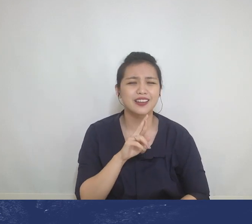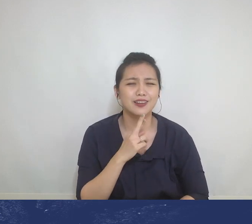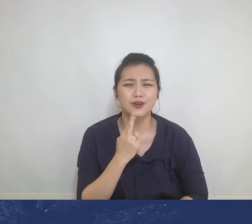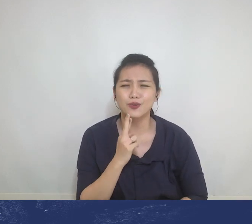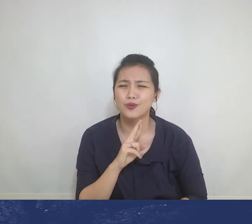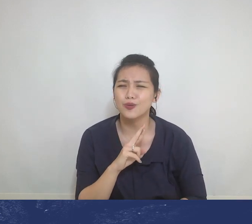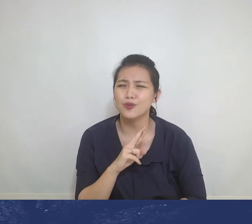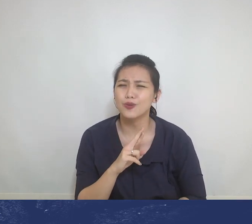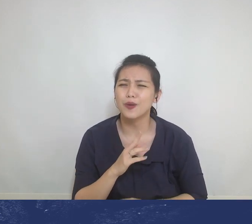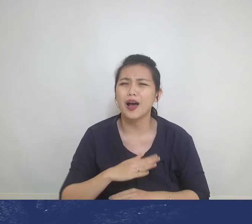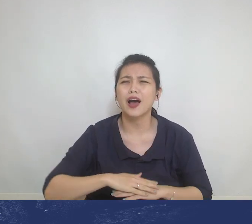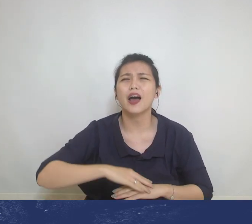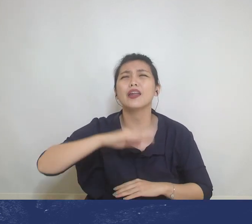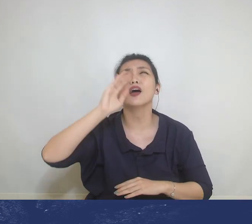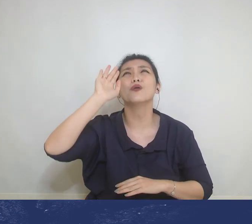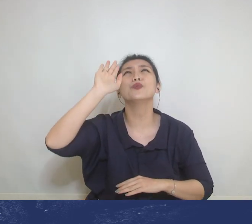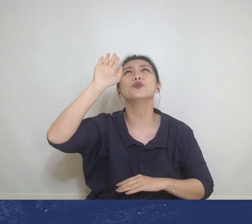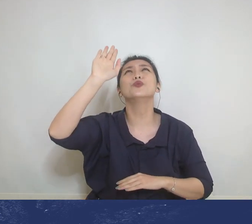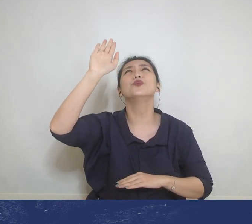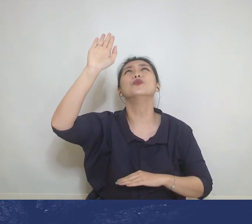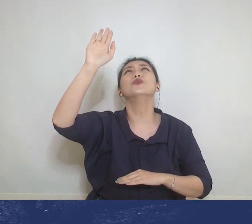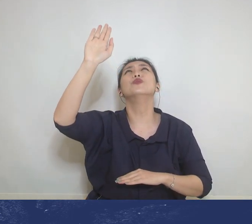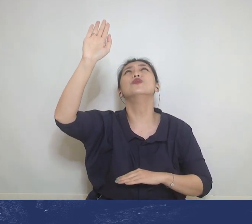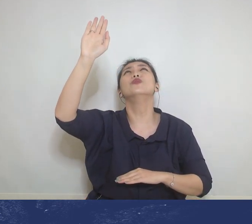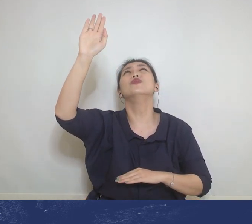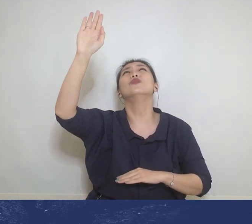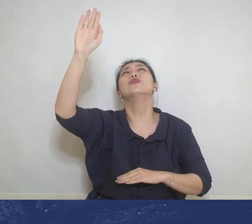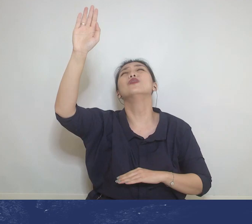Kami haus akan Engkau.